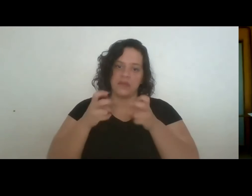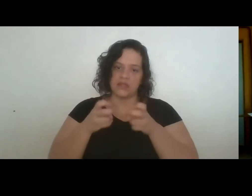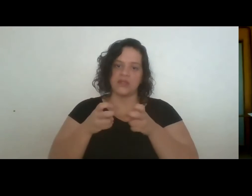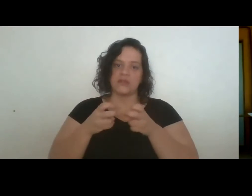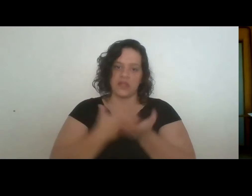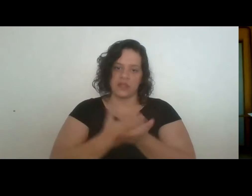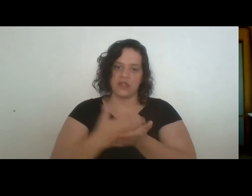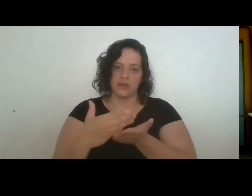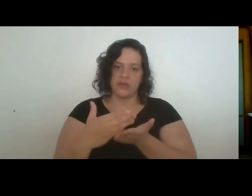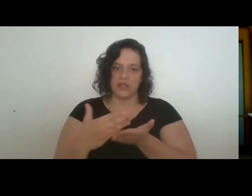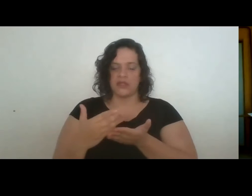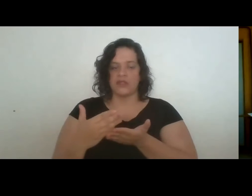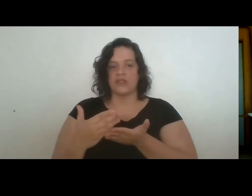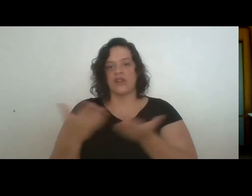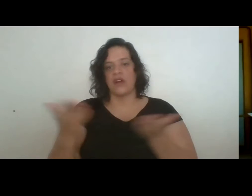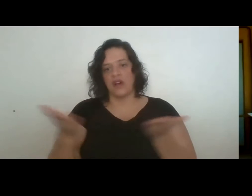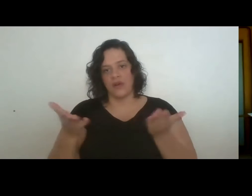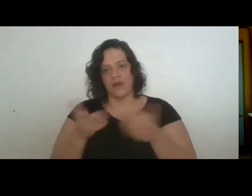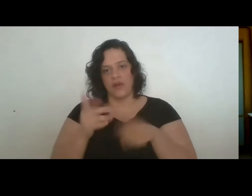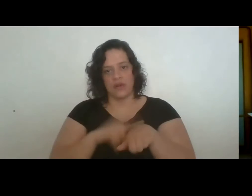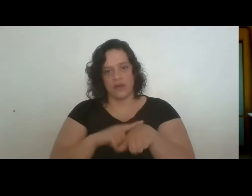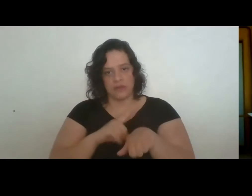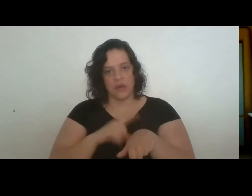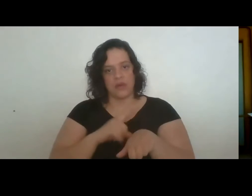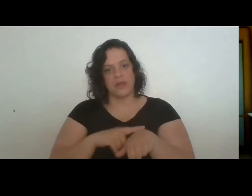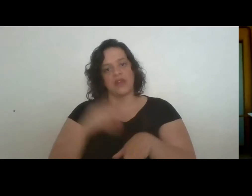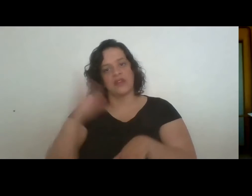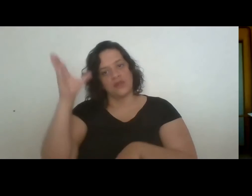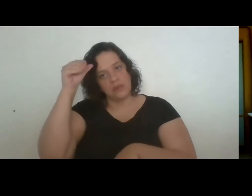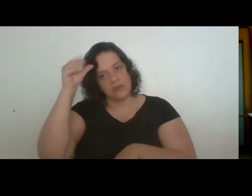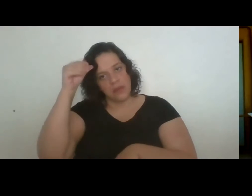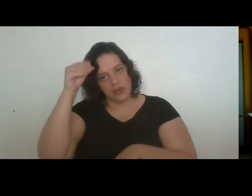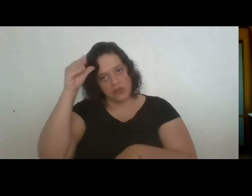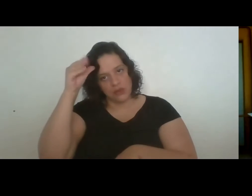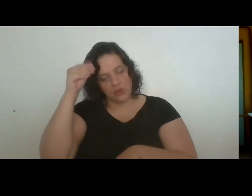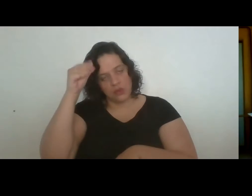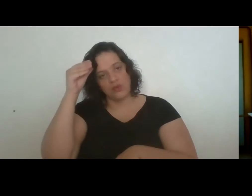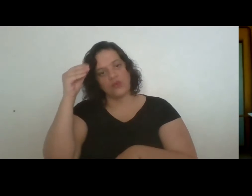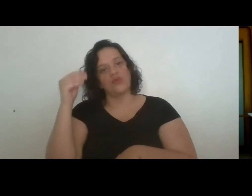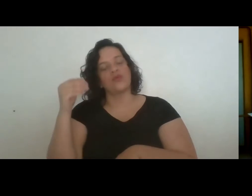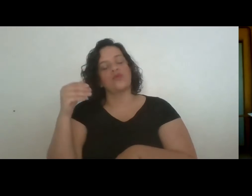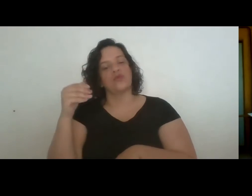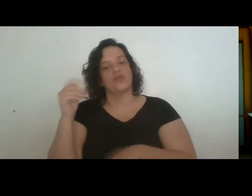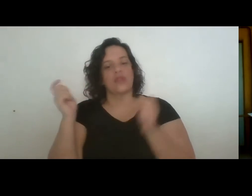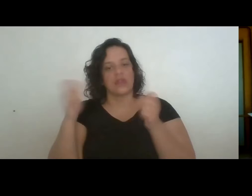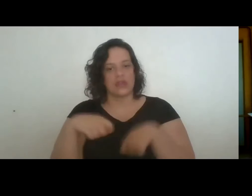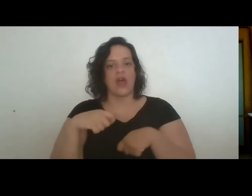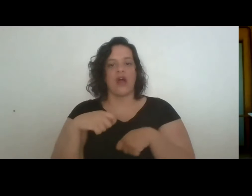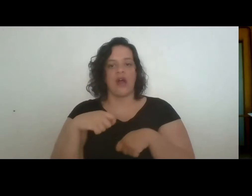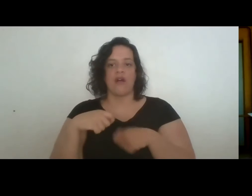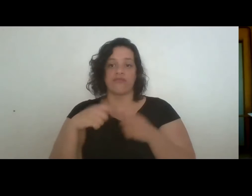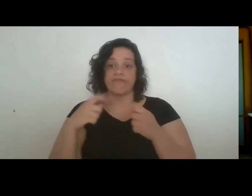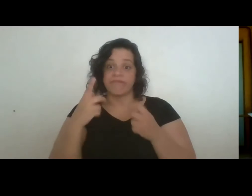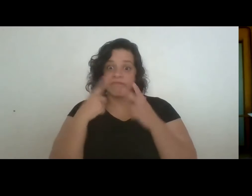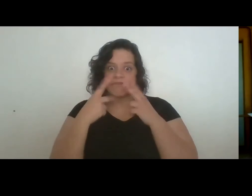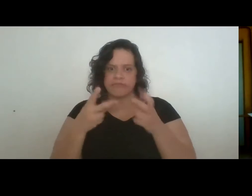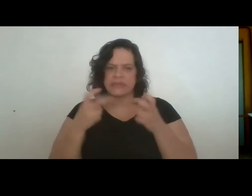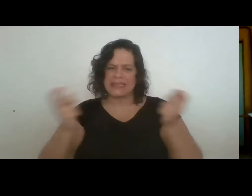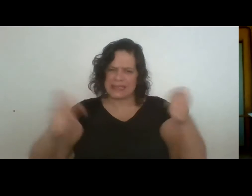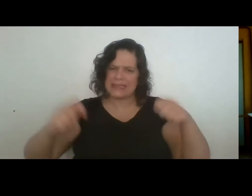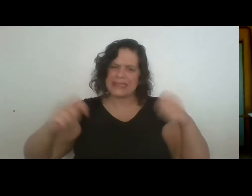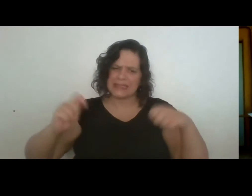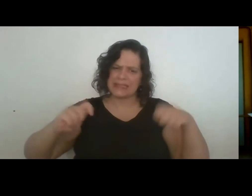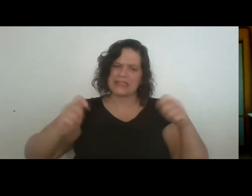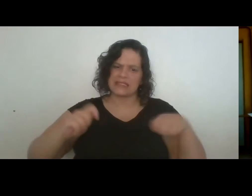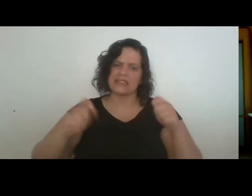chegar num momento maduro em que a gente consegue enxergar a viabilidade, né? Porque tem